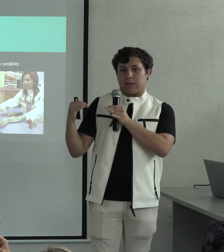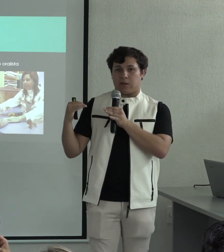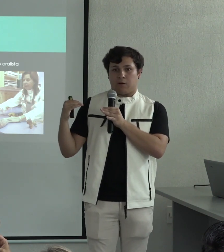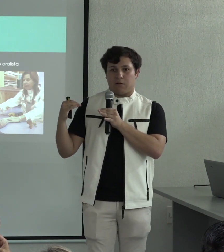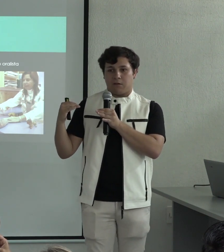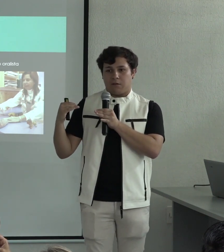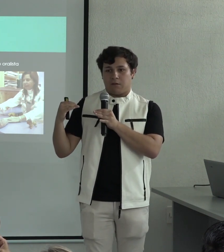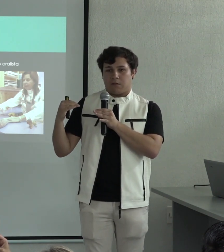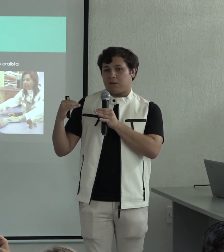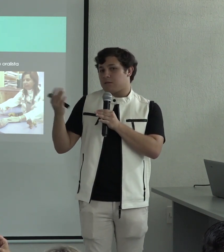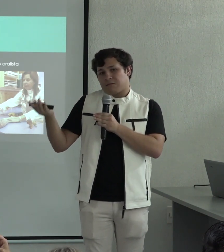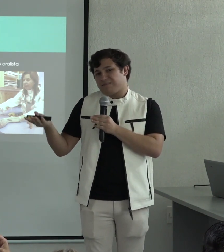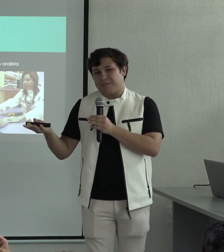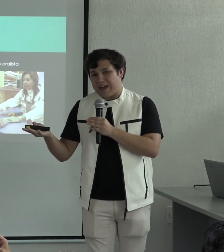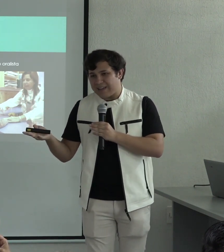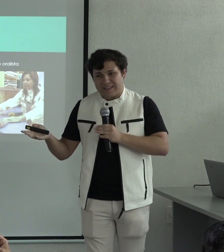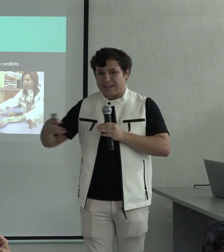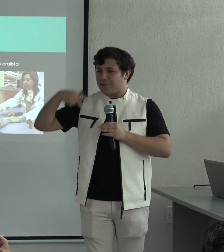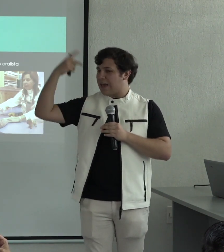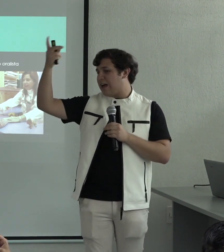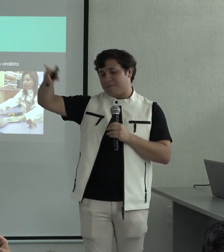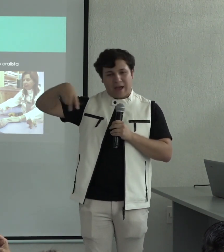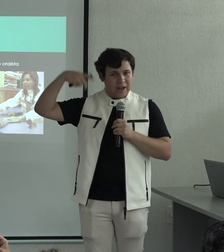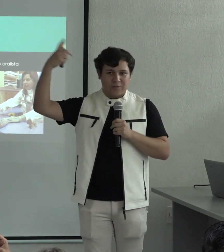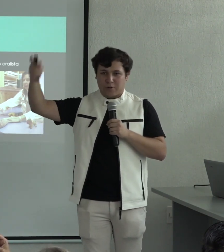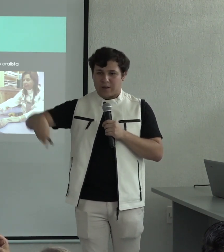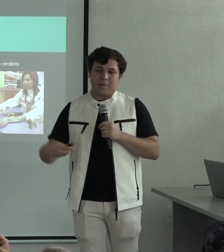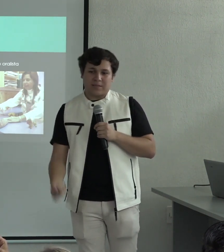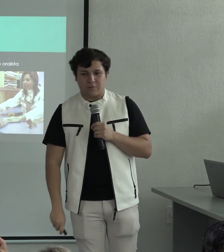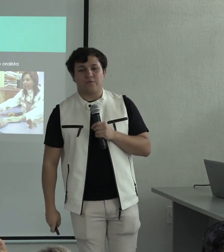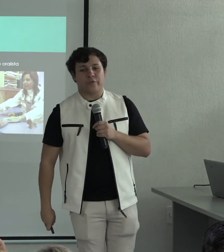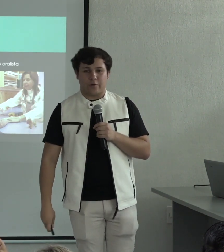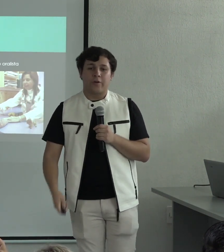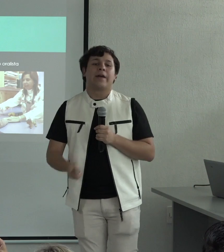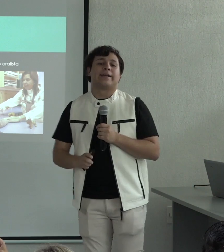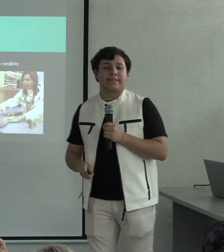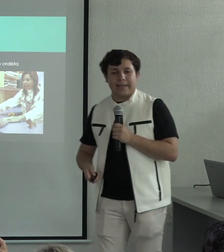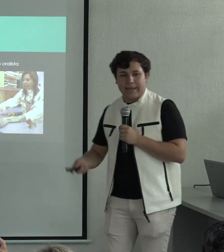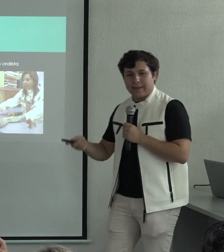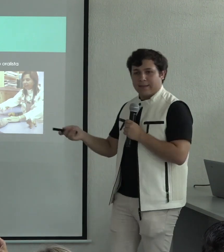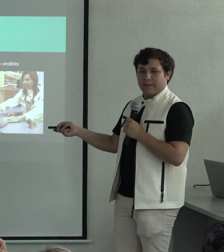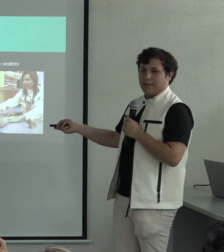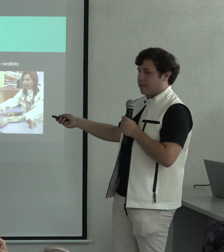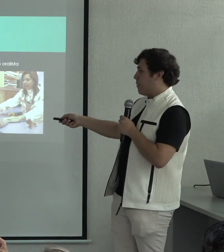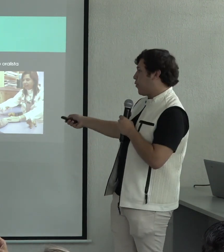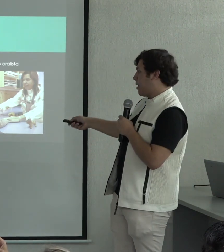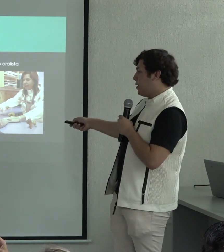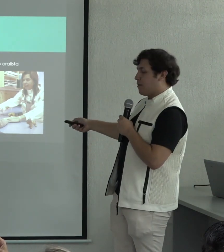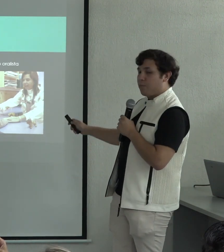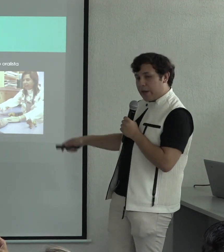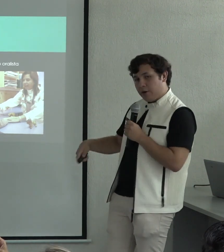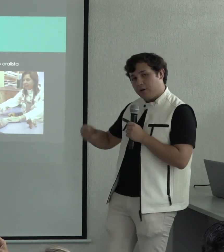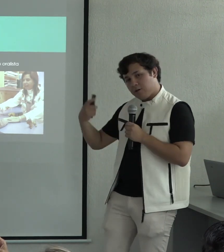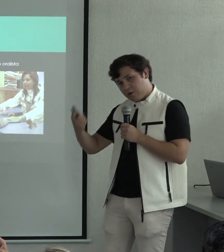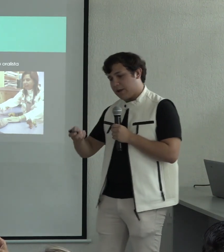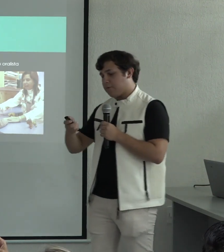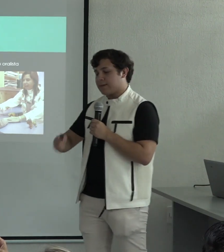yo, va a desarrollar varios problemas en un futuro. Así que se puede, pero con lengua de